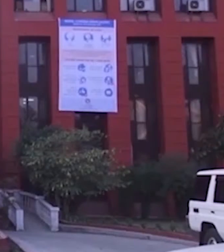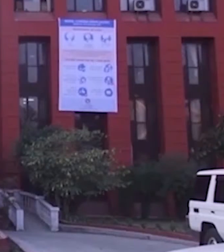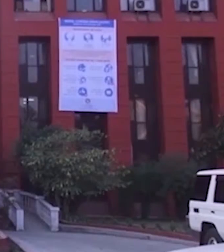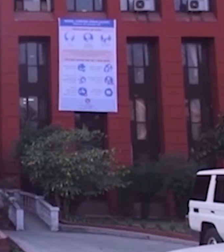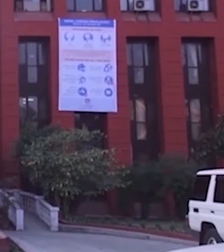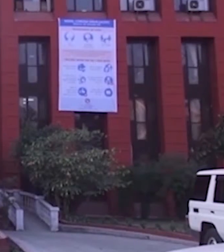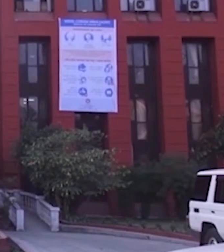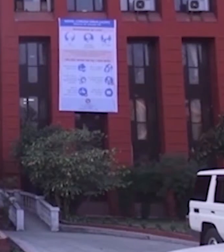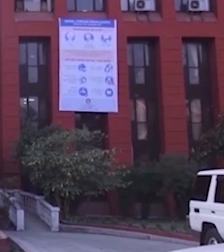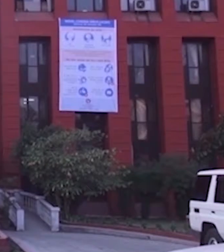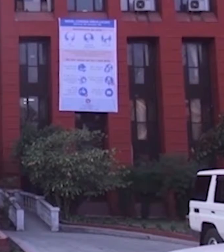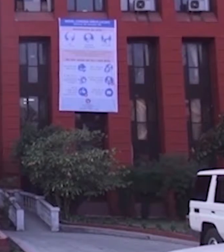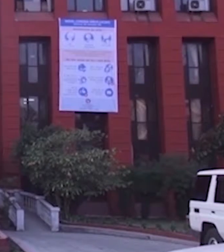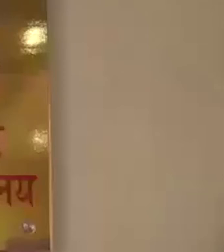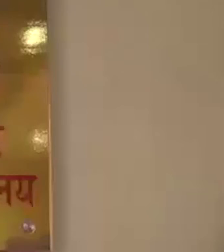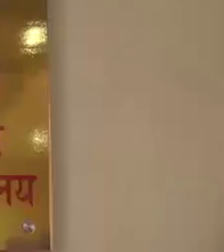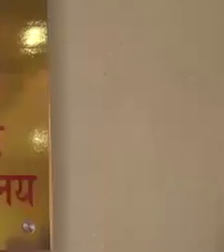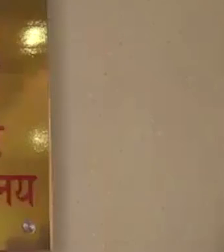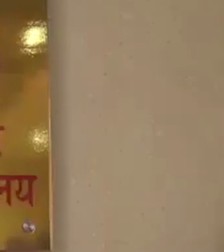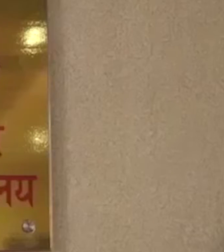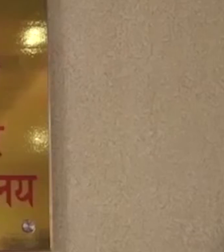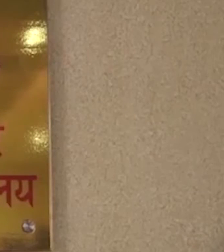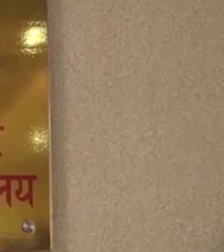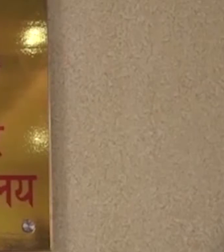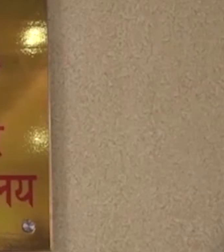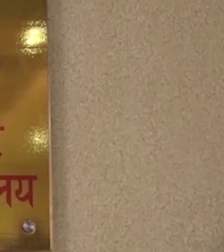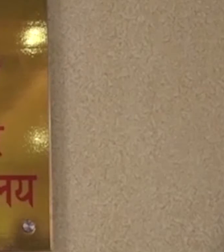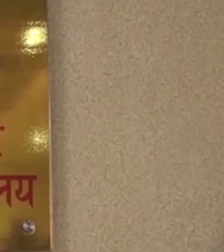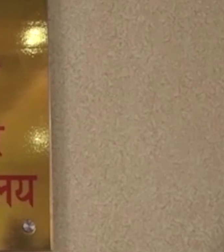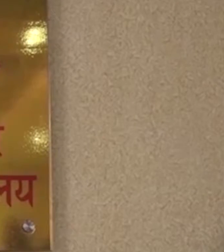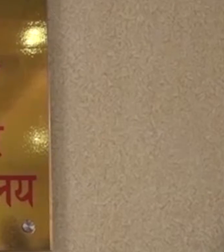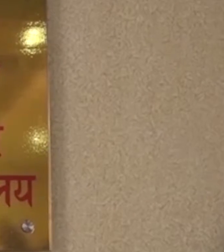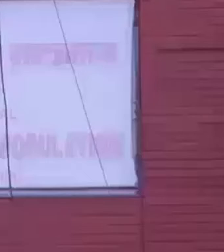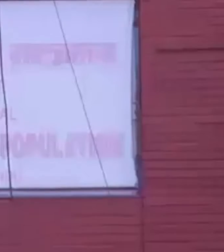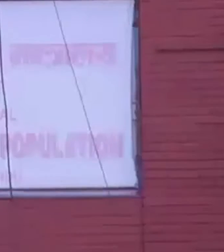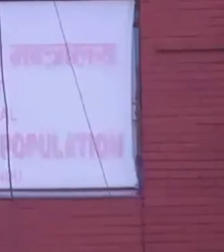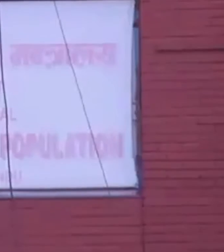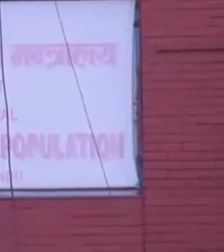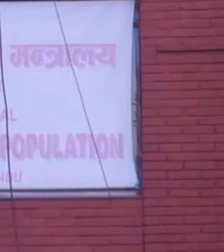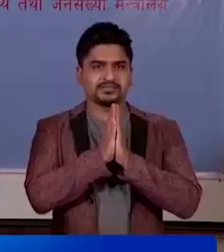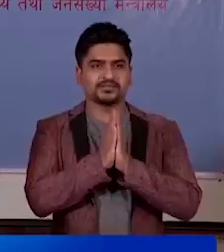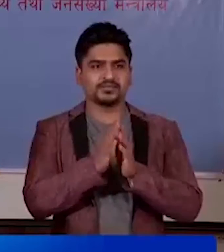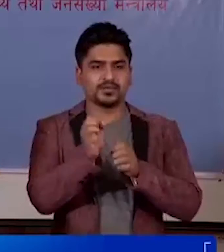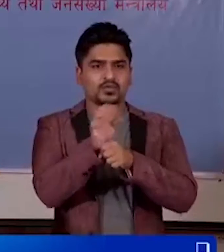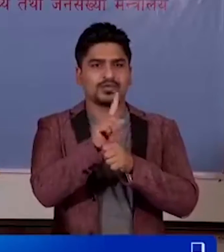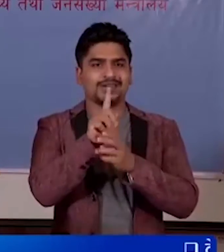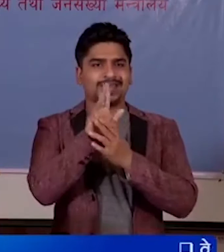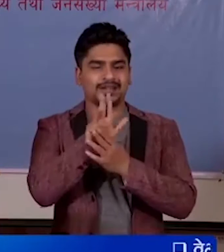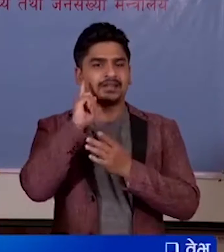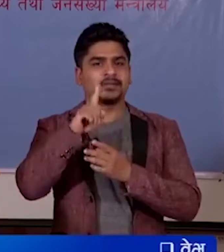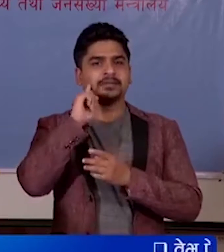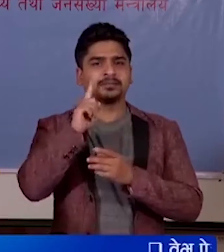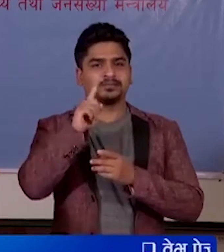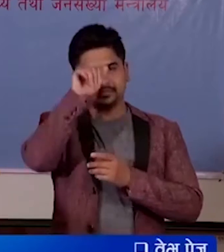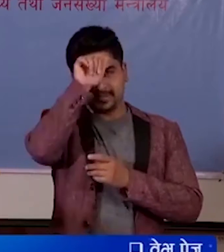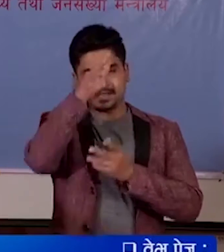मन्त्रालयले वीरगन्जको छपकैयामा 400 जनाको ऱ्यापिड टेस्ट गरिएको र नतिजा नेगेटिभ आएको जनाएको छ। यसअघि कोरोना संक्रमित भेटिएका